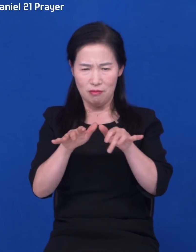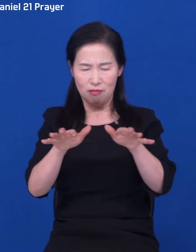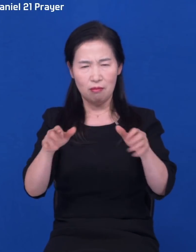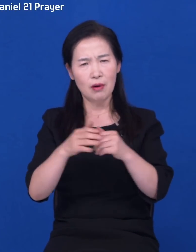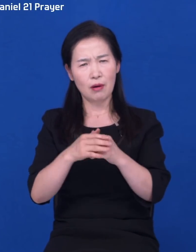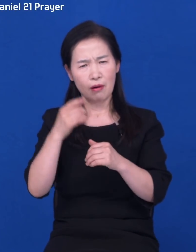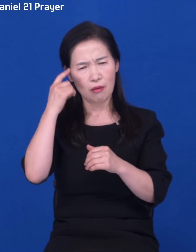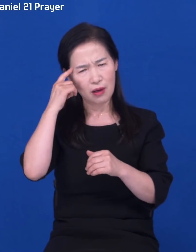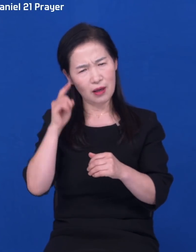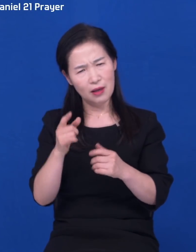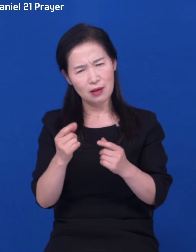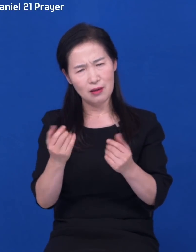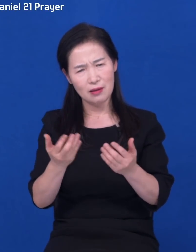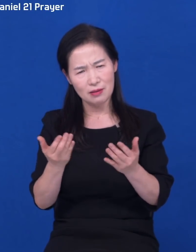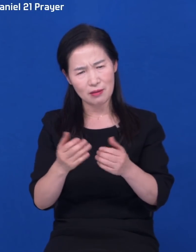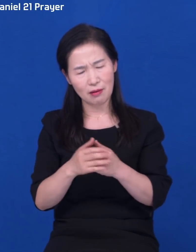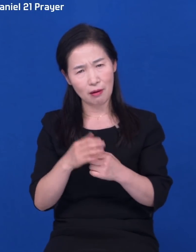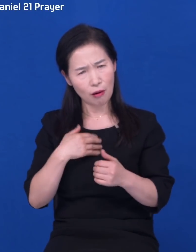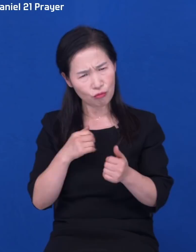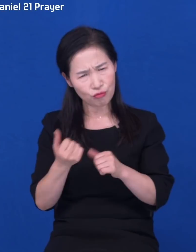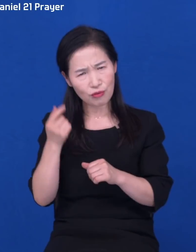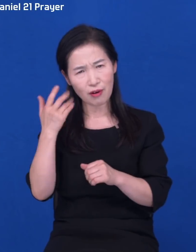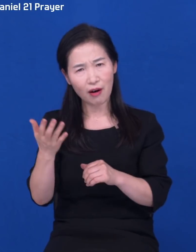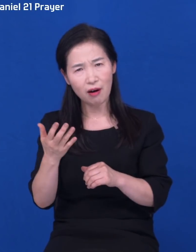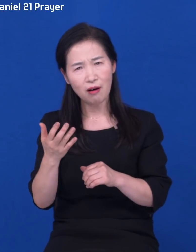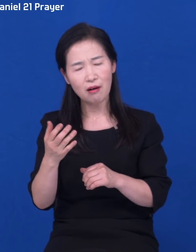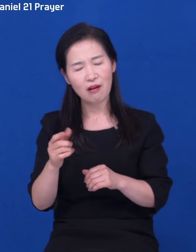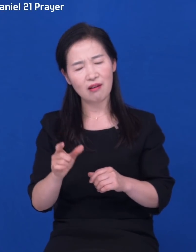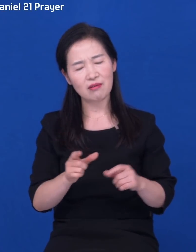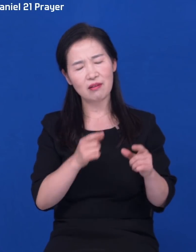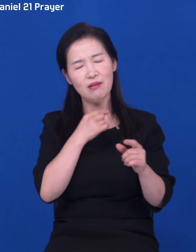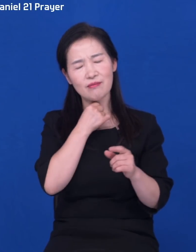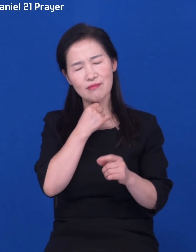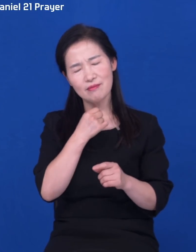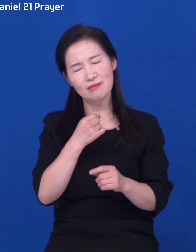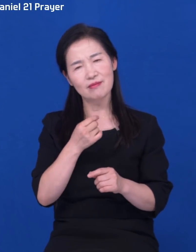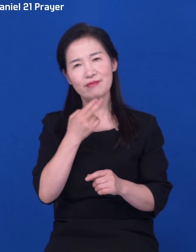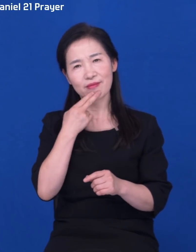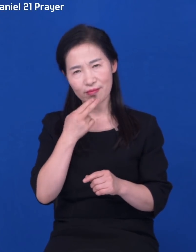있지? 나는 그러면 죽는 거야? 살고 싶지 않다.